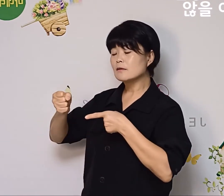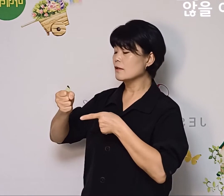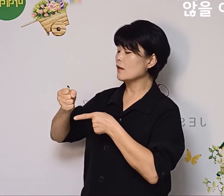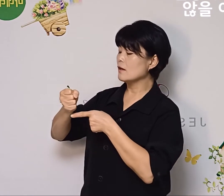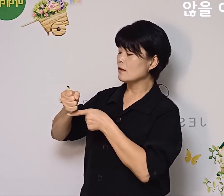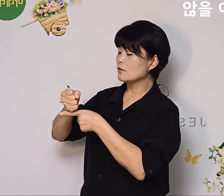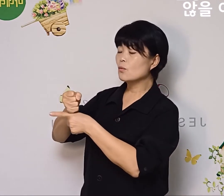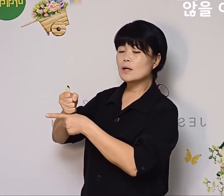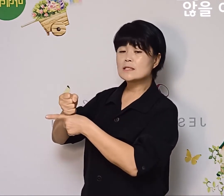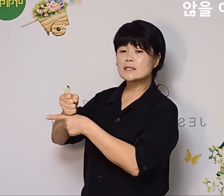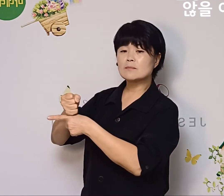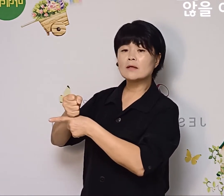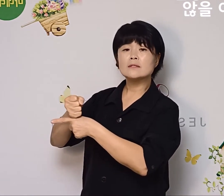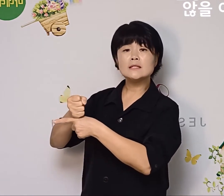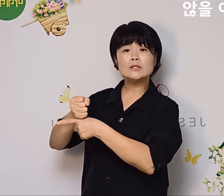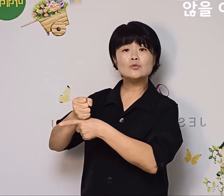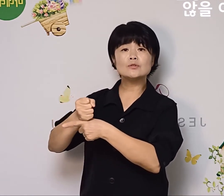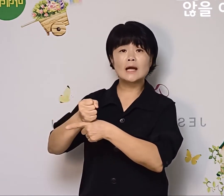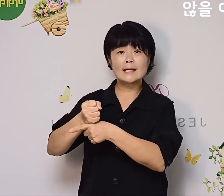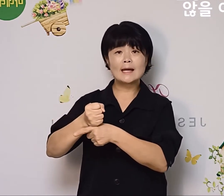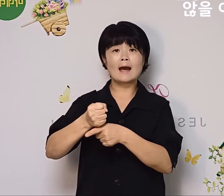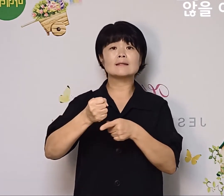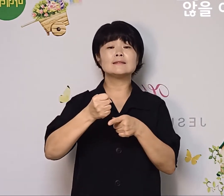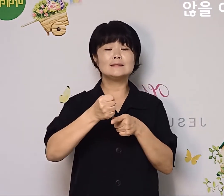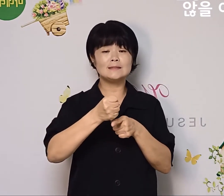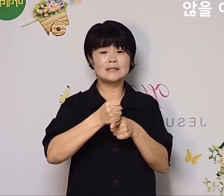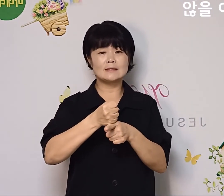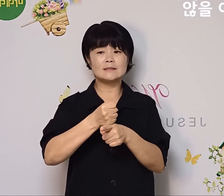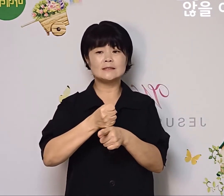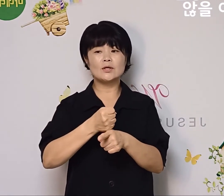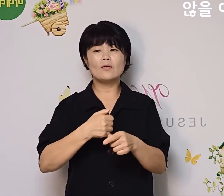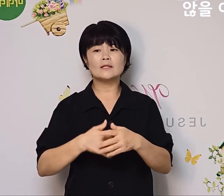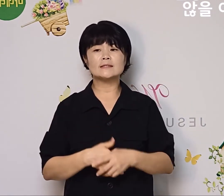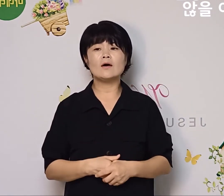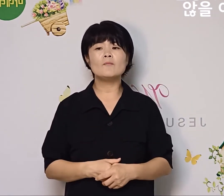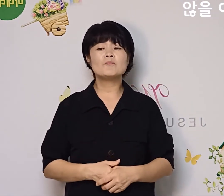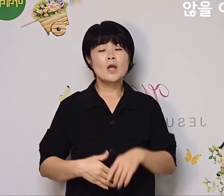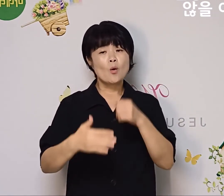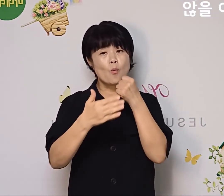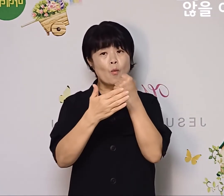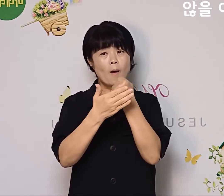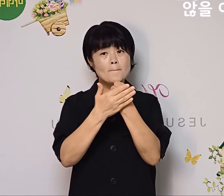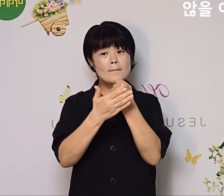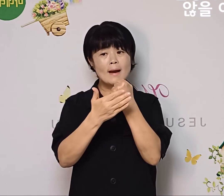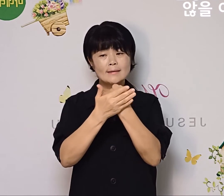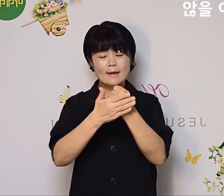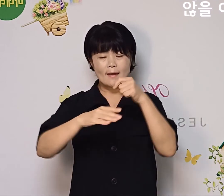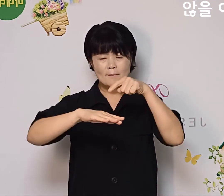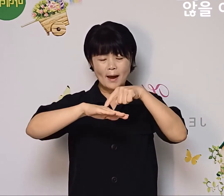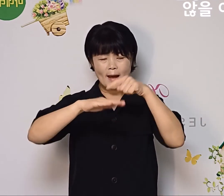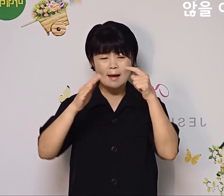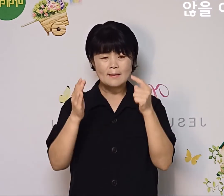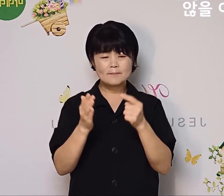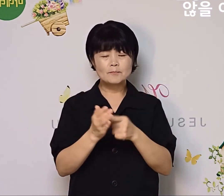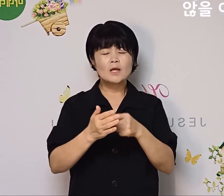이렇게 통과시키면 이유 까다 뜻이란 뜻이죠. 그래서 원망의 마음